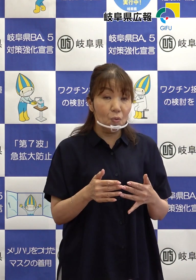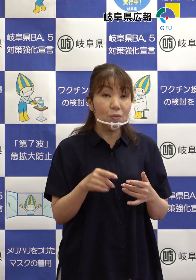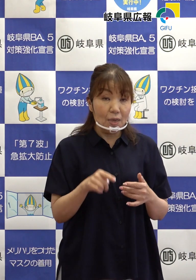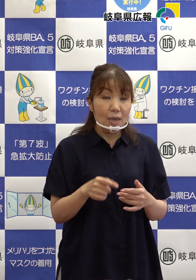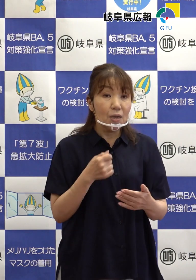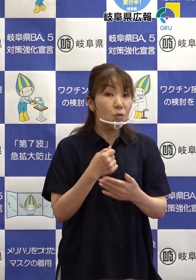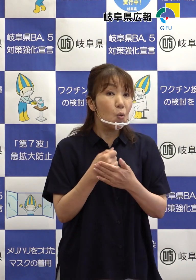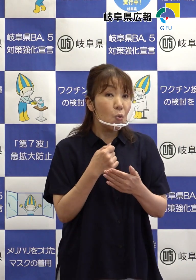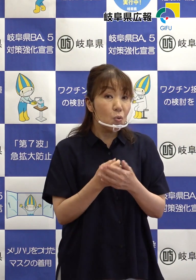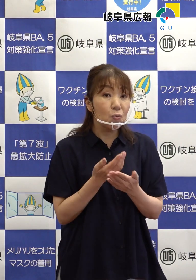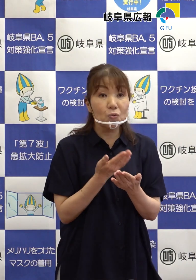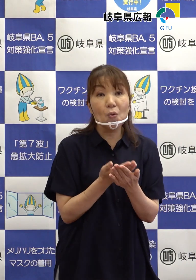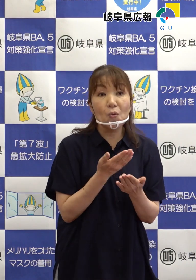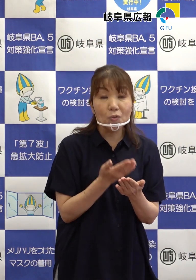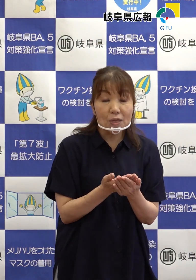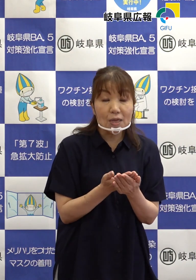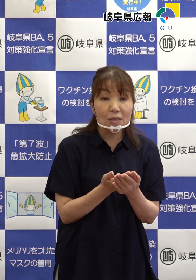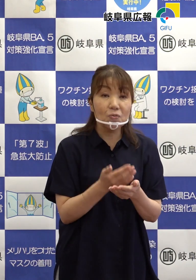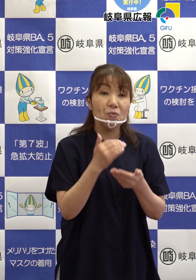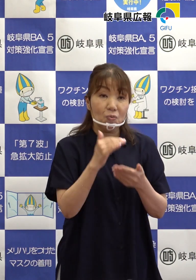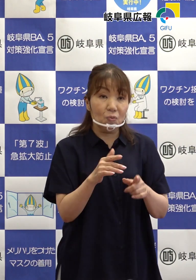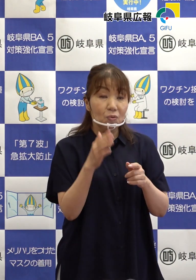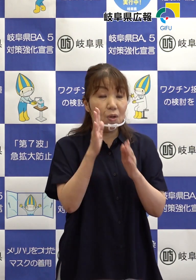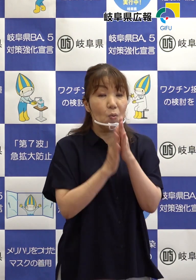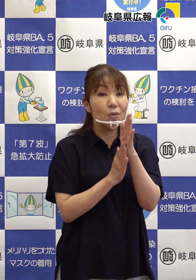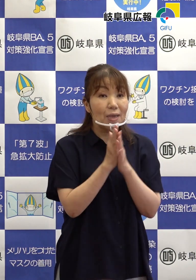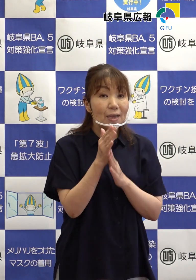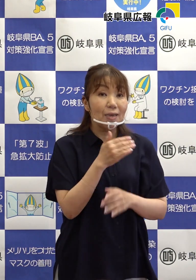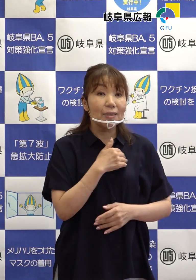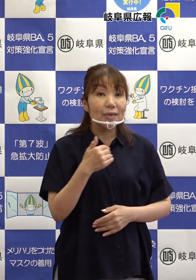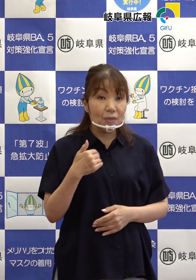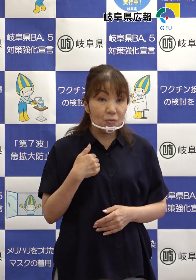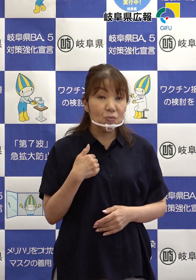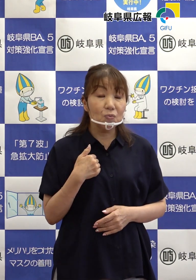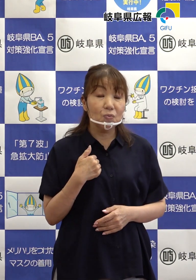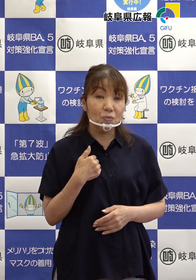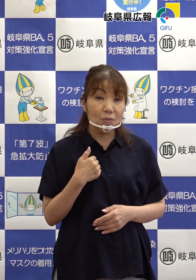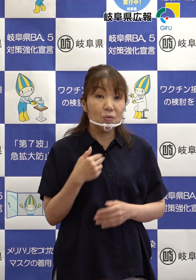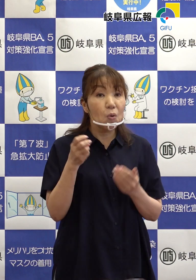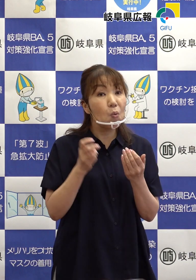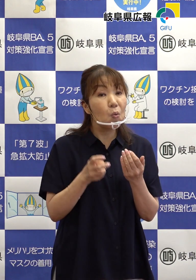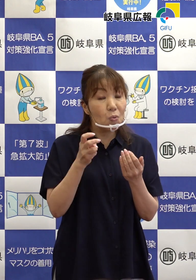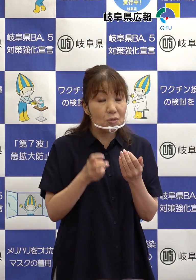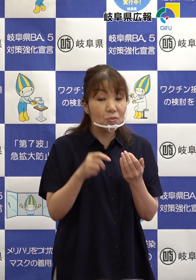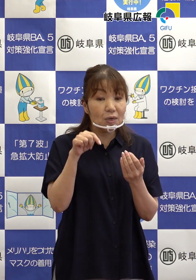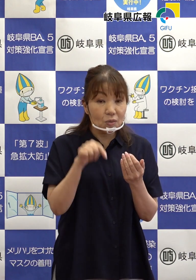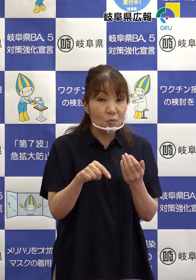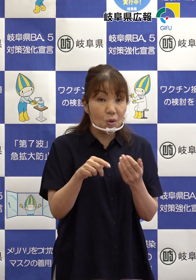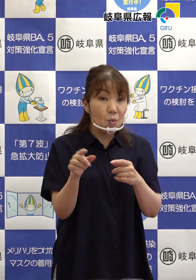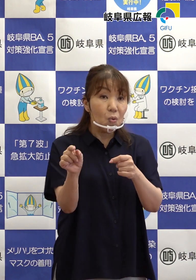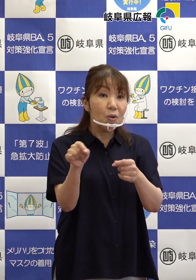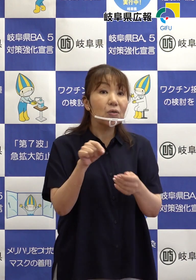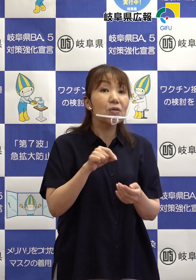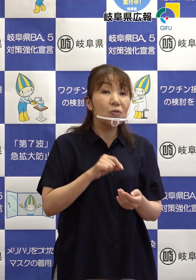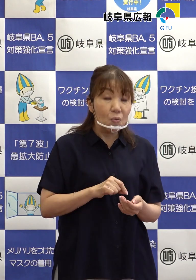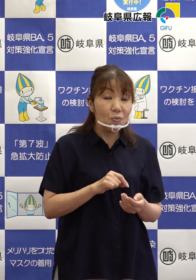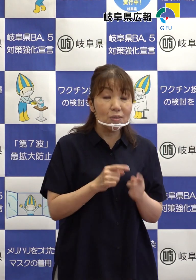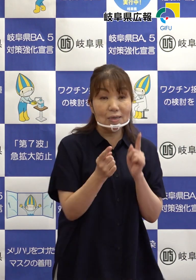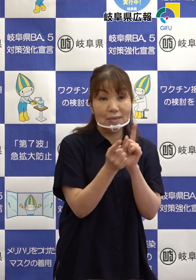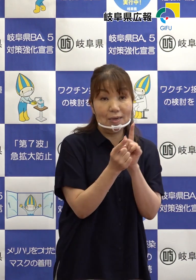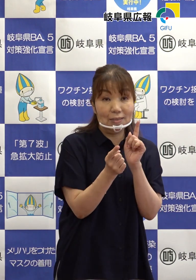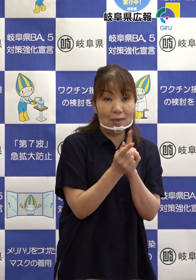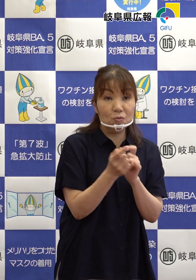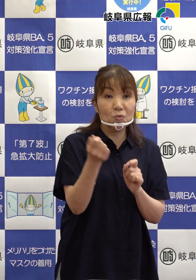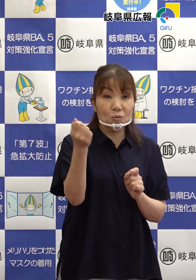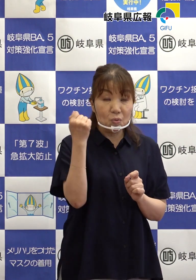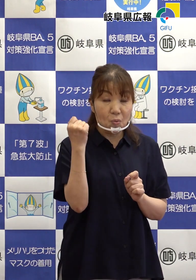一般的にお願いをすることができる否定ございますのでまぁ法律的にはそれを引用した形で対策強化への